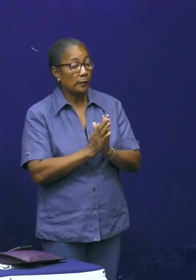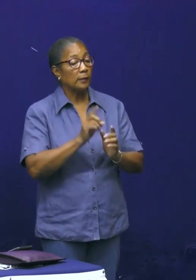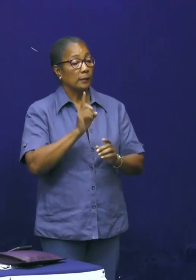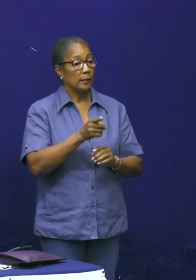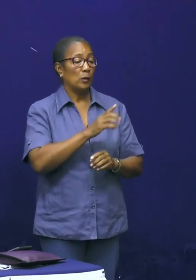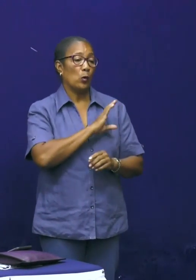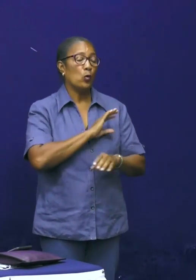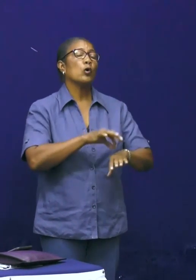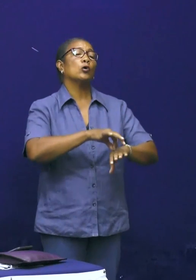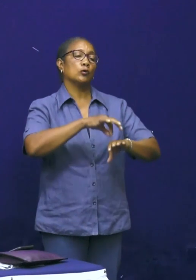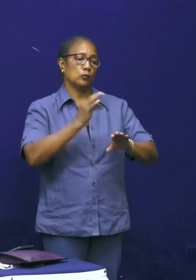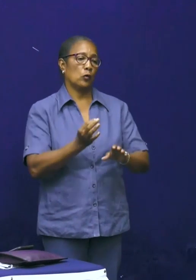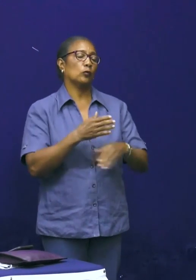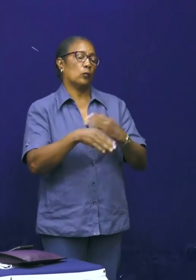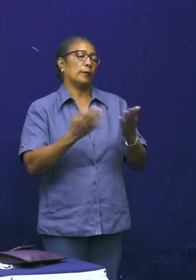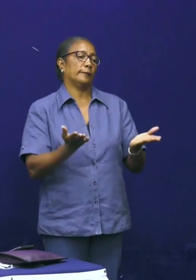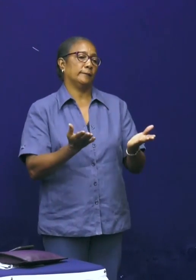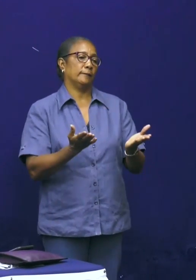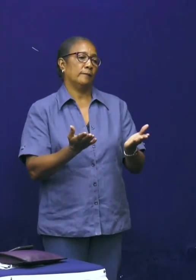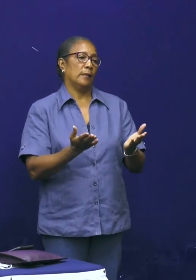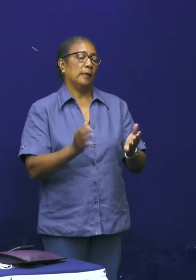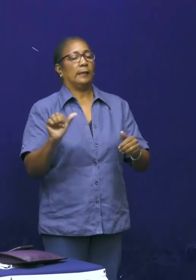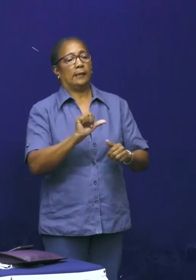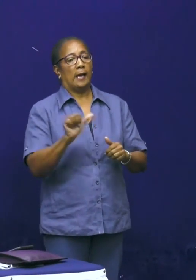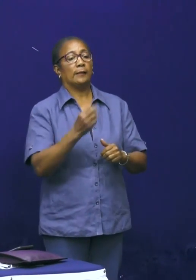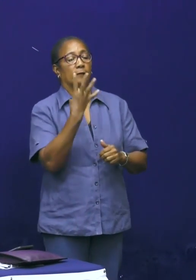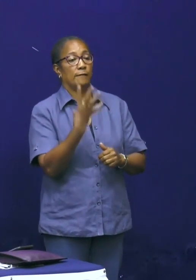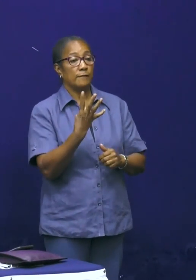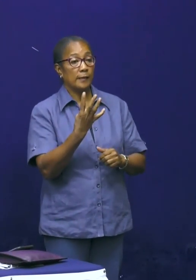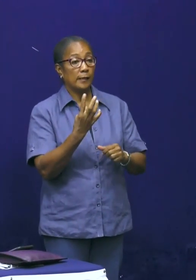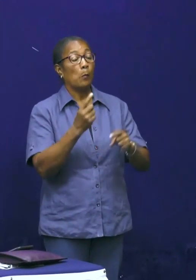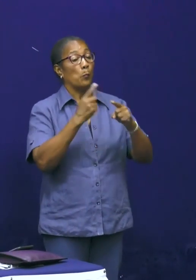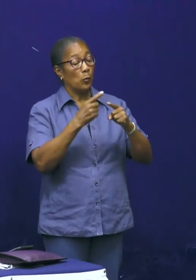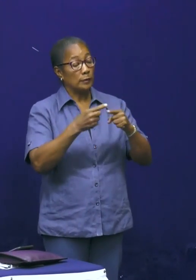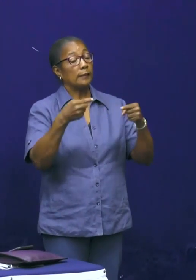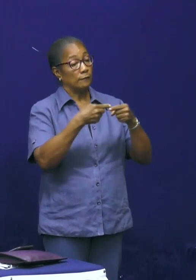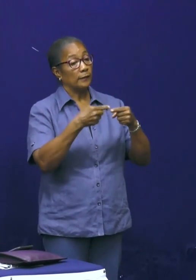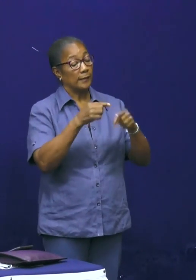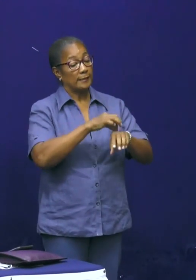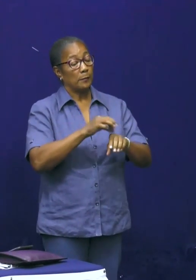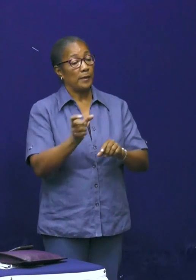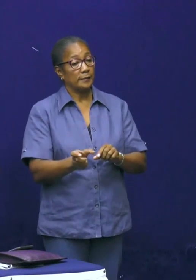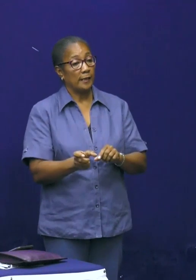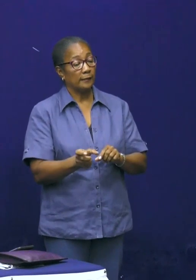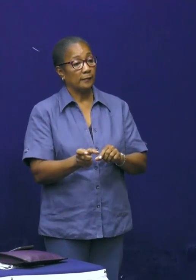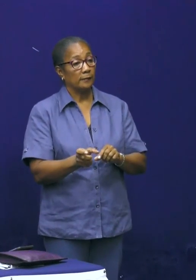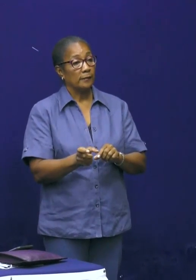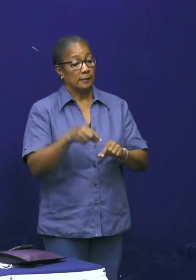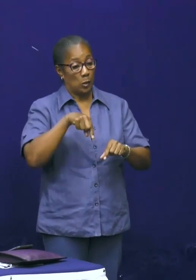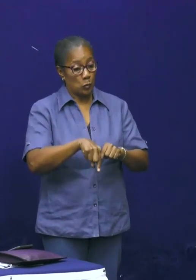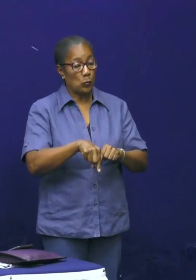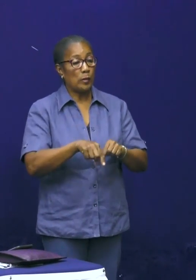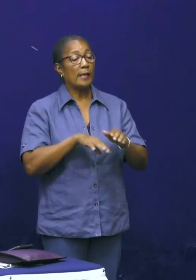gezond verklaard worden. De overige vier positief geteste patiënten zijn in